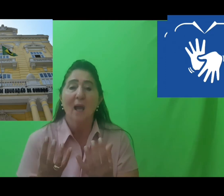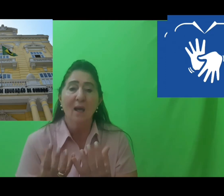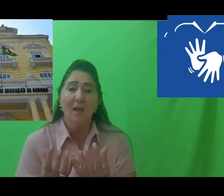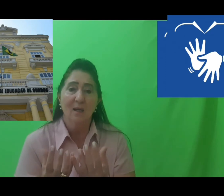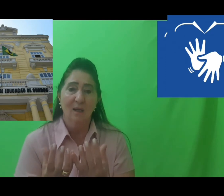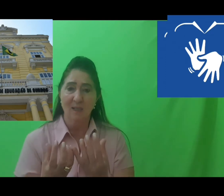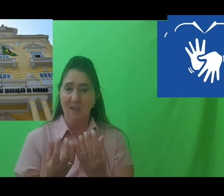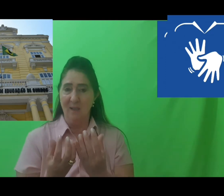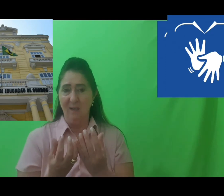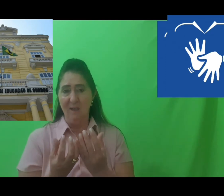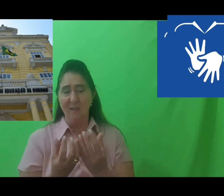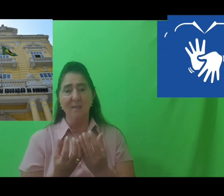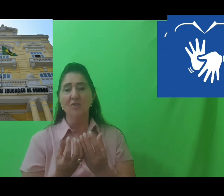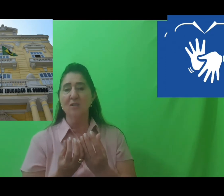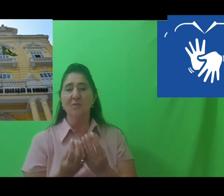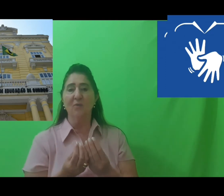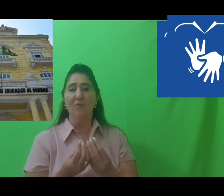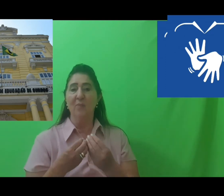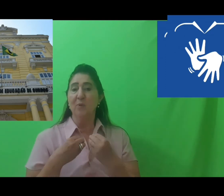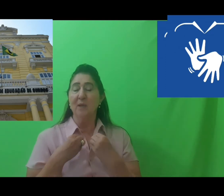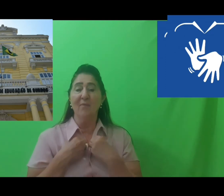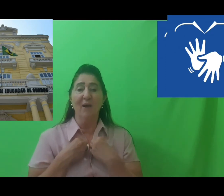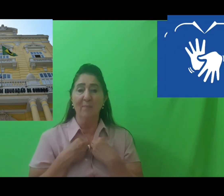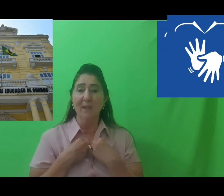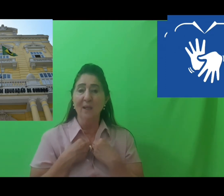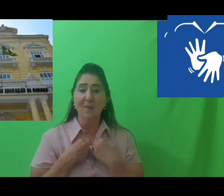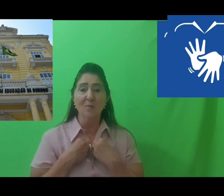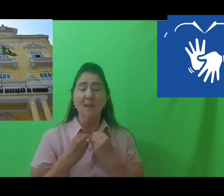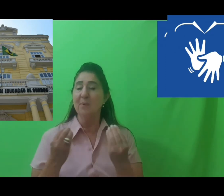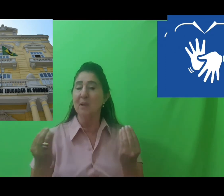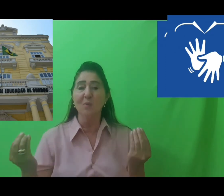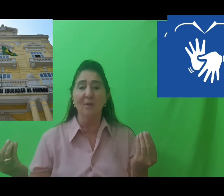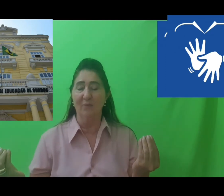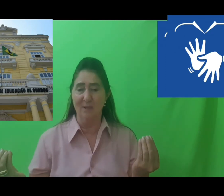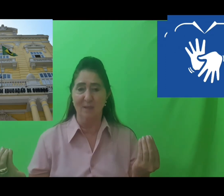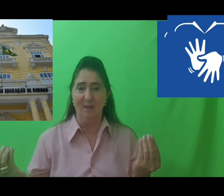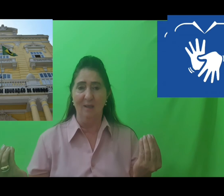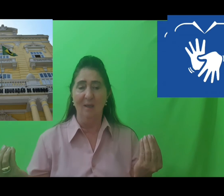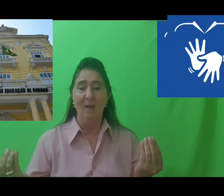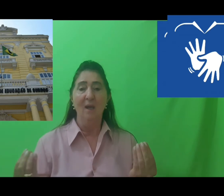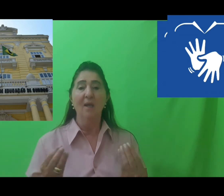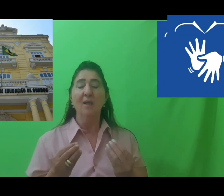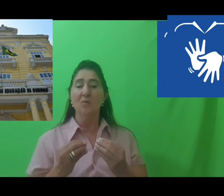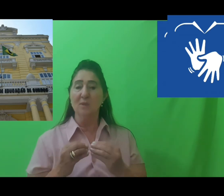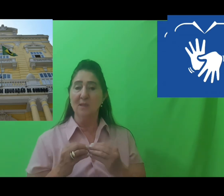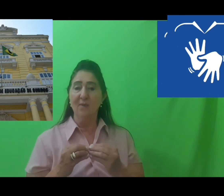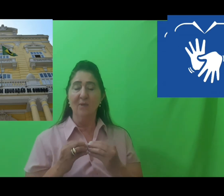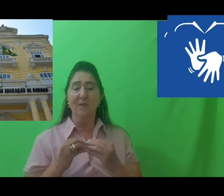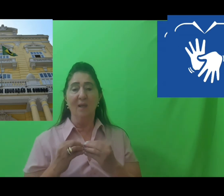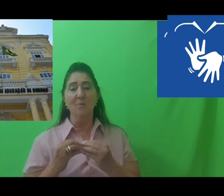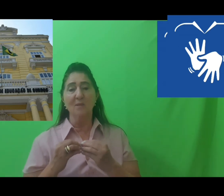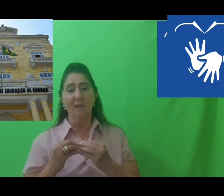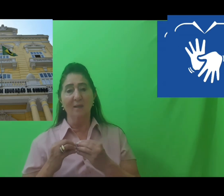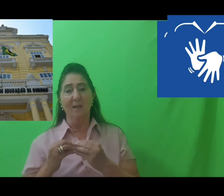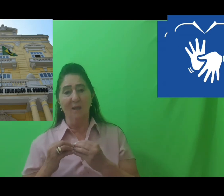ajudar essa criança a se desenvolver, porque a família não sabia o que fazer. Inclusive, temos na